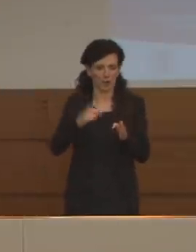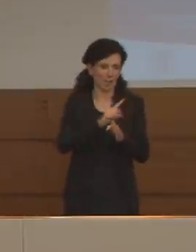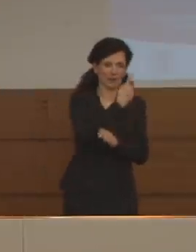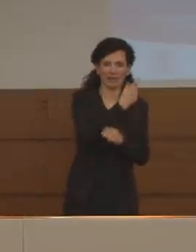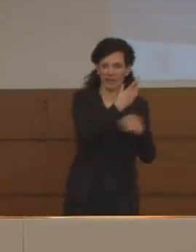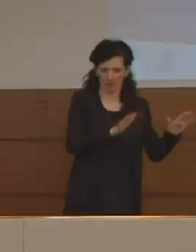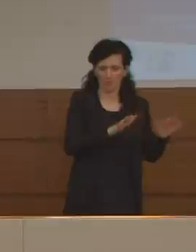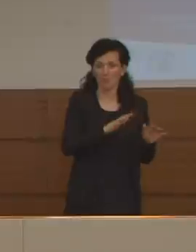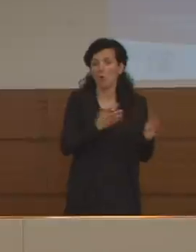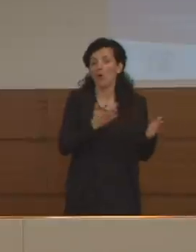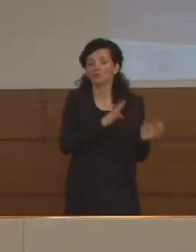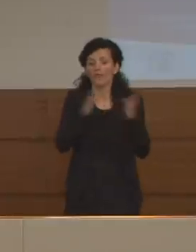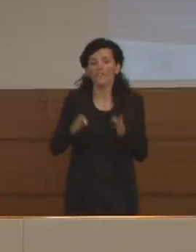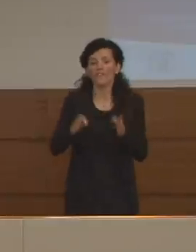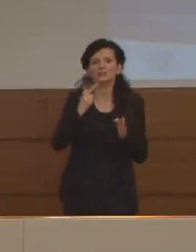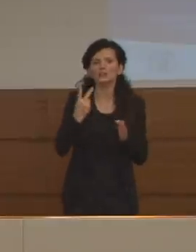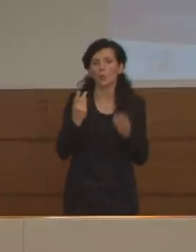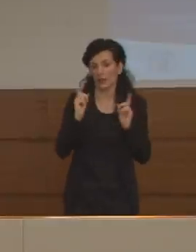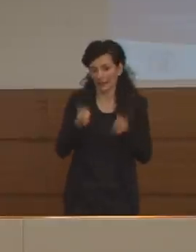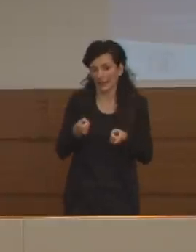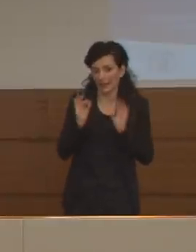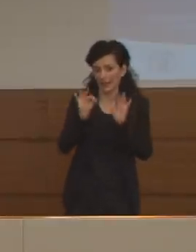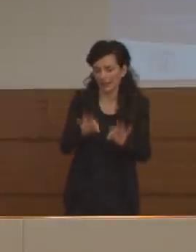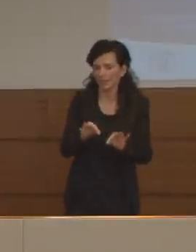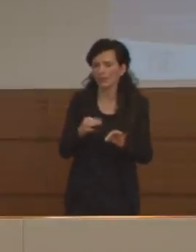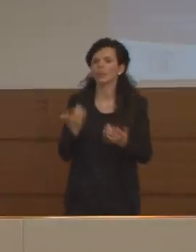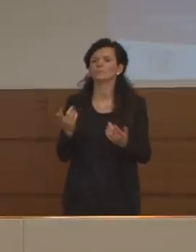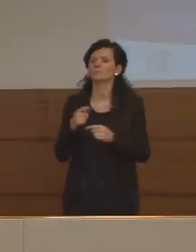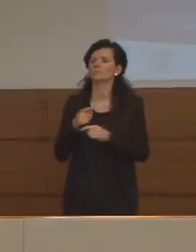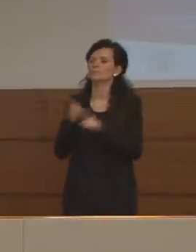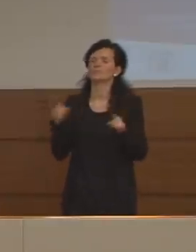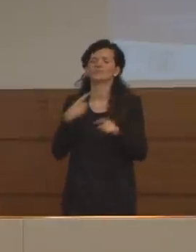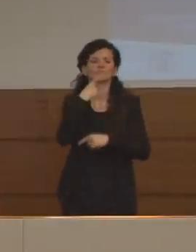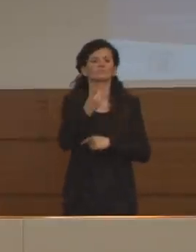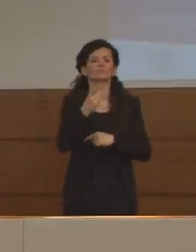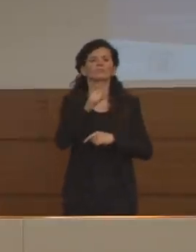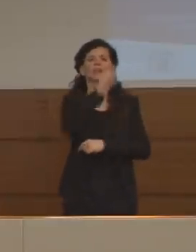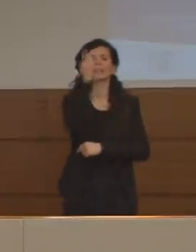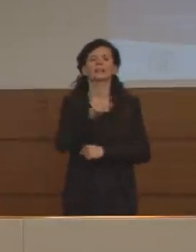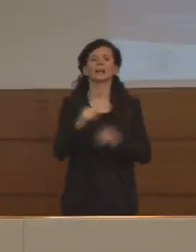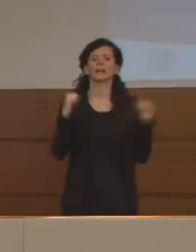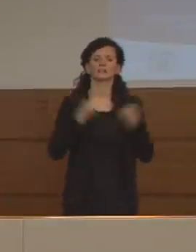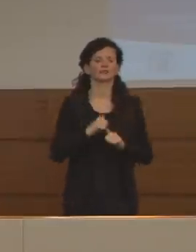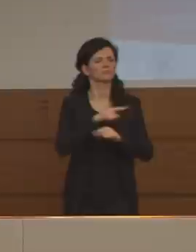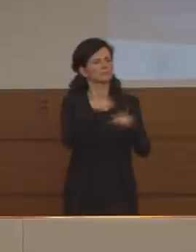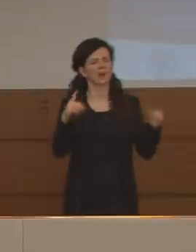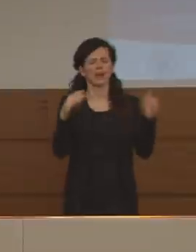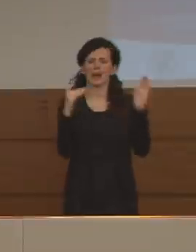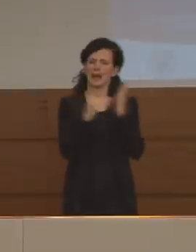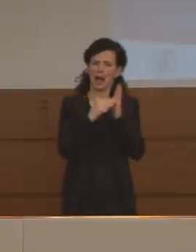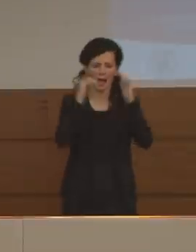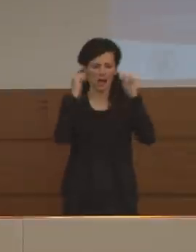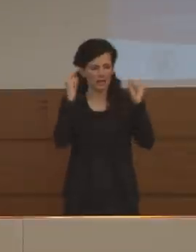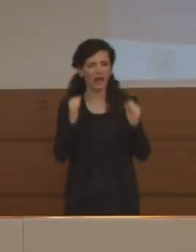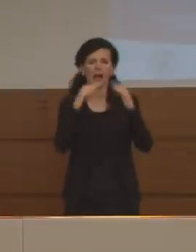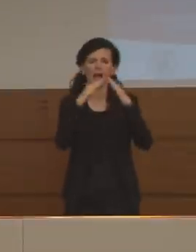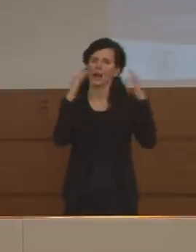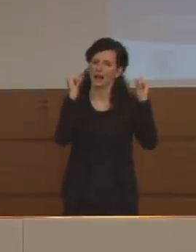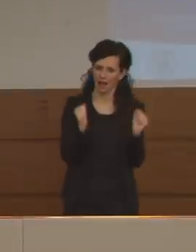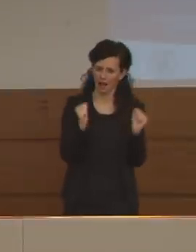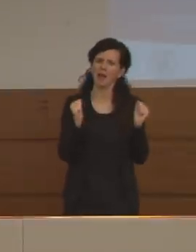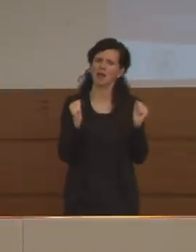voi state dicendo agli italiani estate in casa gli italiani stanno in casa sono molti disciplinati però credo che abbiano bisogno